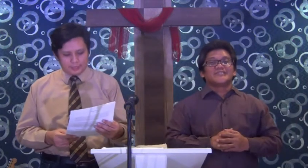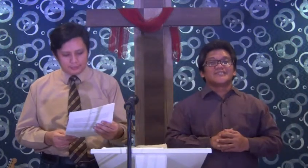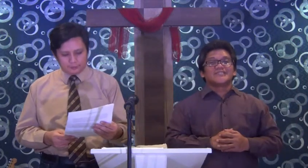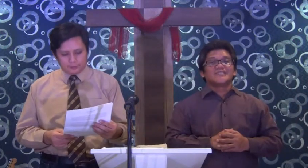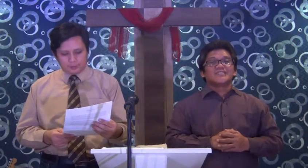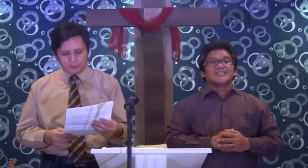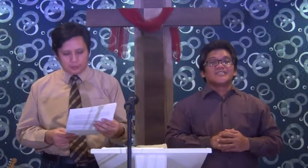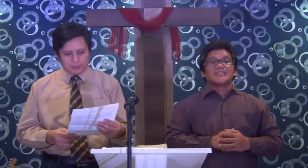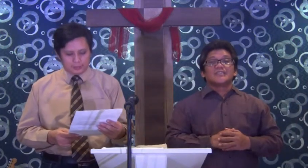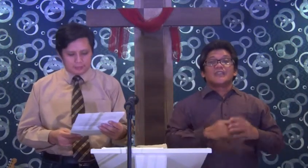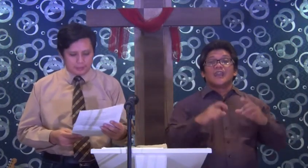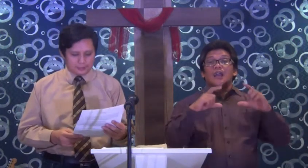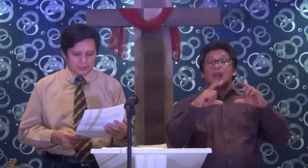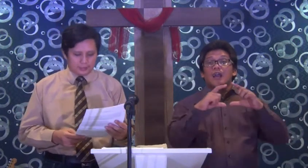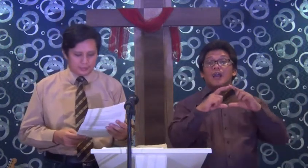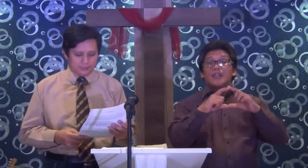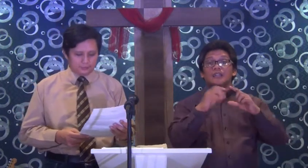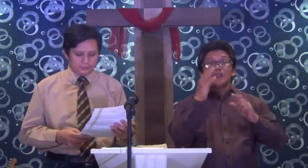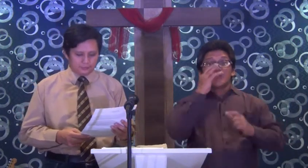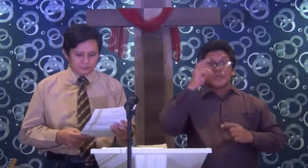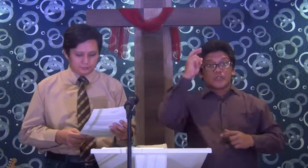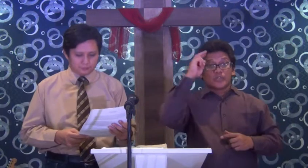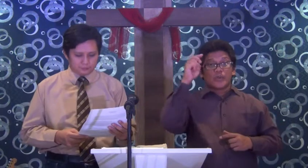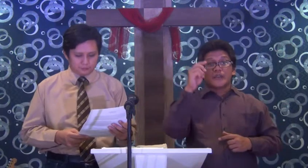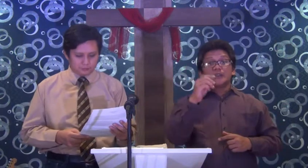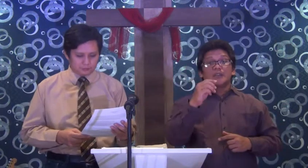Dari ayat firman Tuhan yang kita baca hari ini,